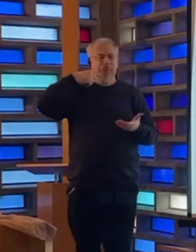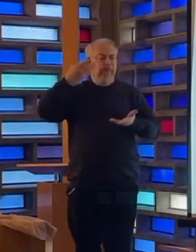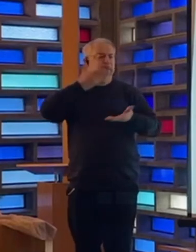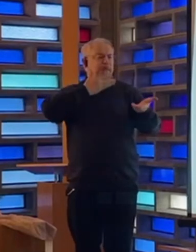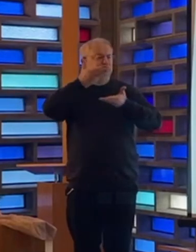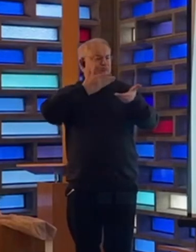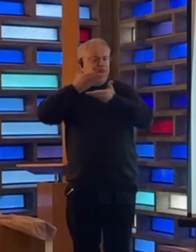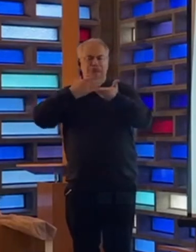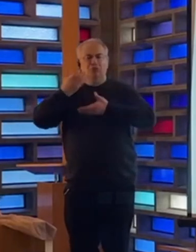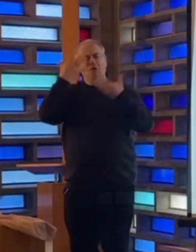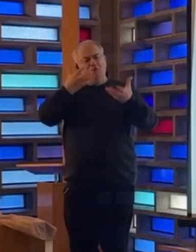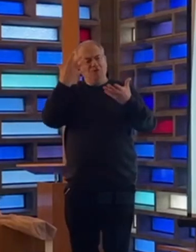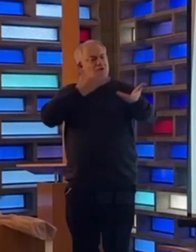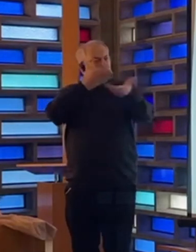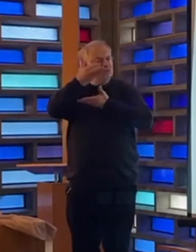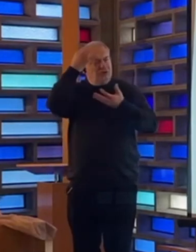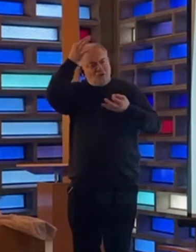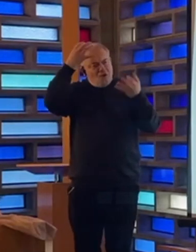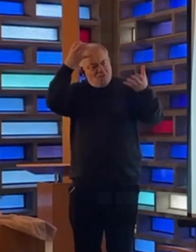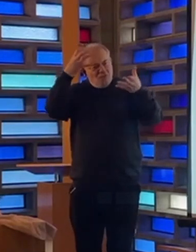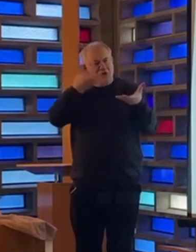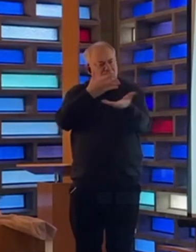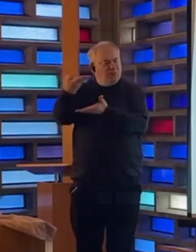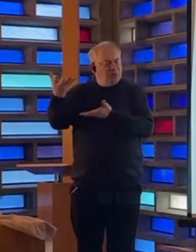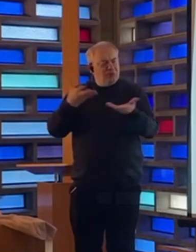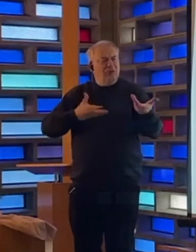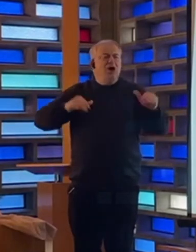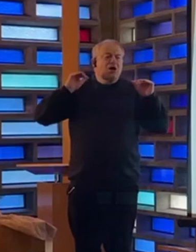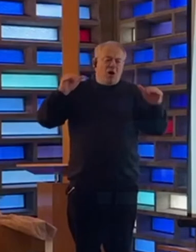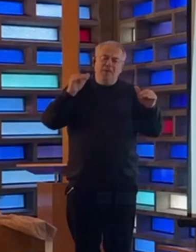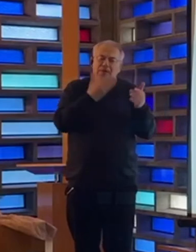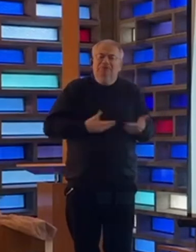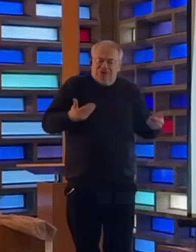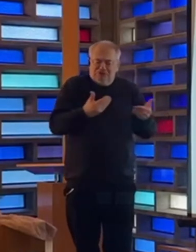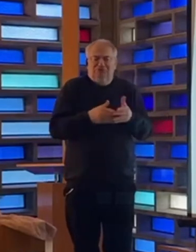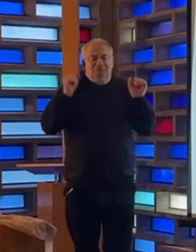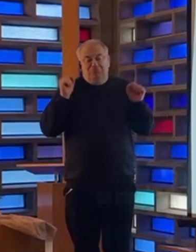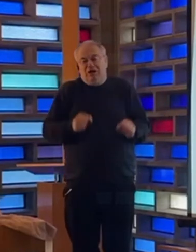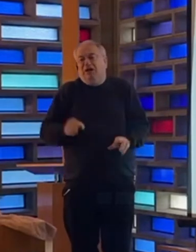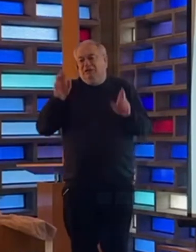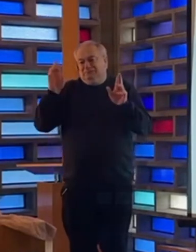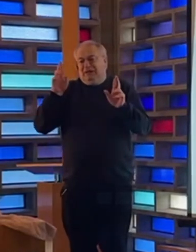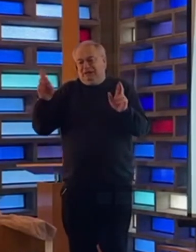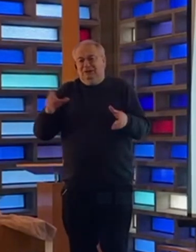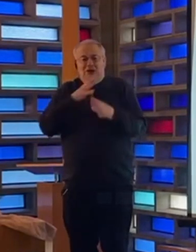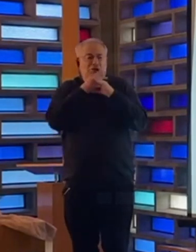vœux. Malgré la situation actuelle, nous espérons que ce Noël sera pour